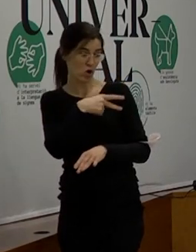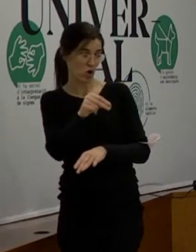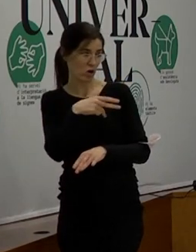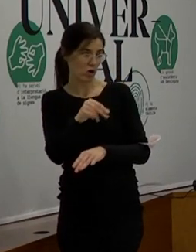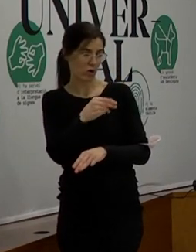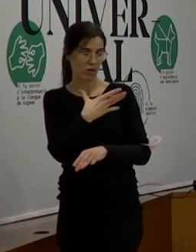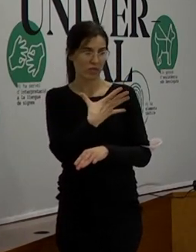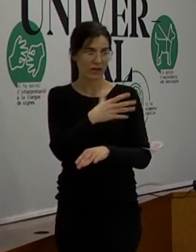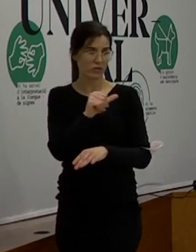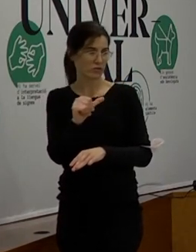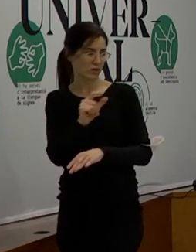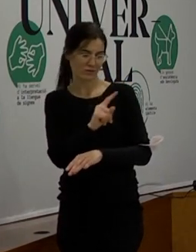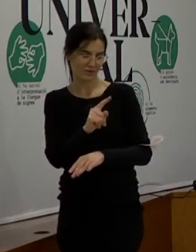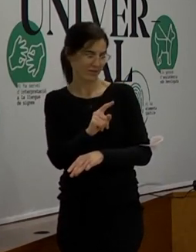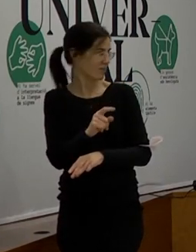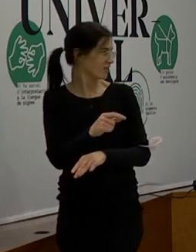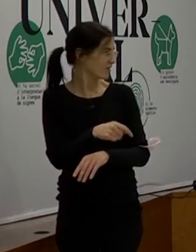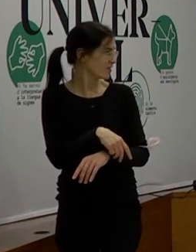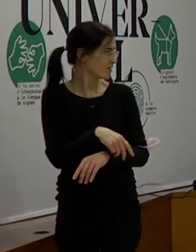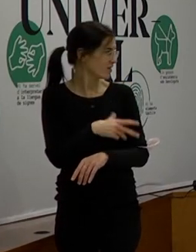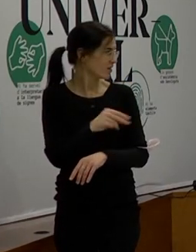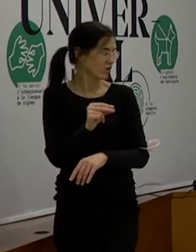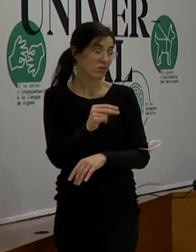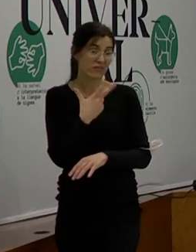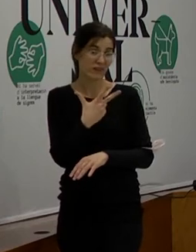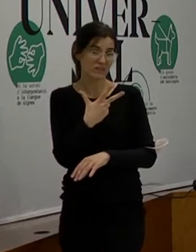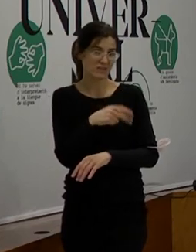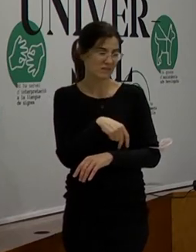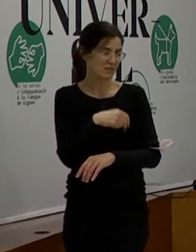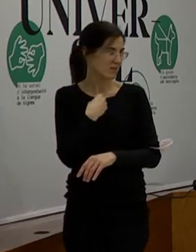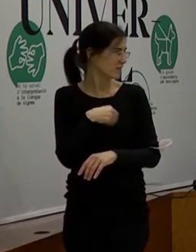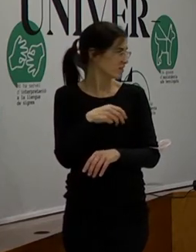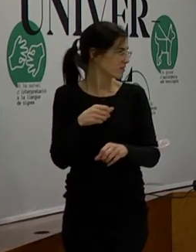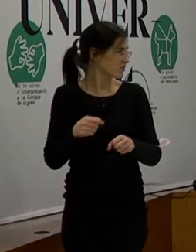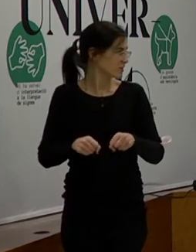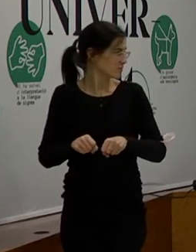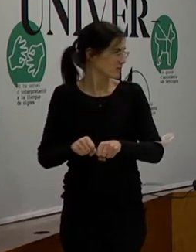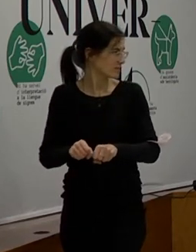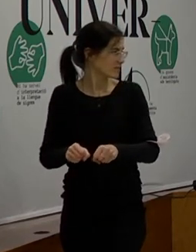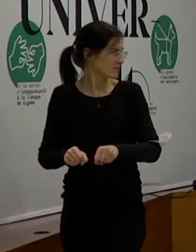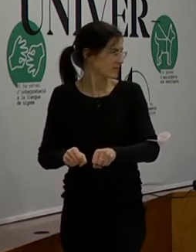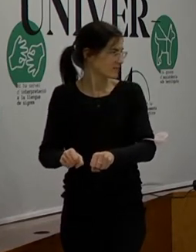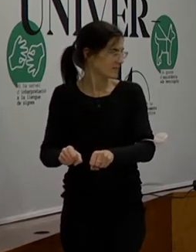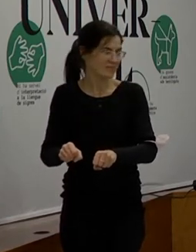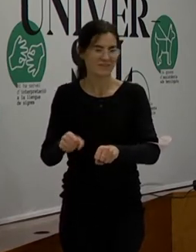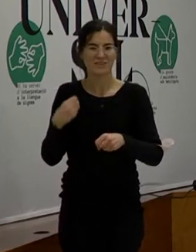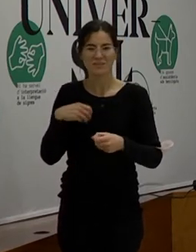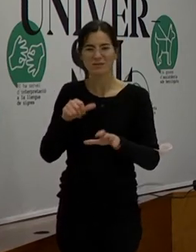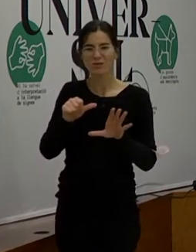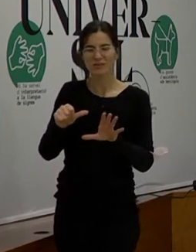quiero 5 o 6. Quiero 3. I els cotxecitos de bebé con el 6 han despertado el bebé.